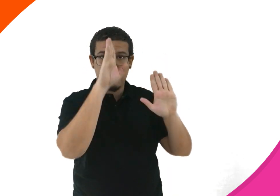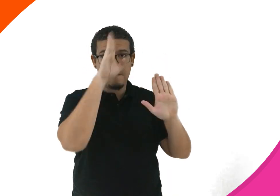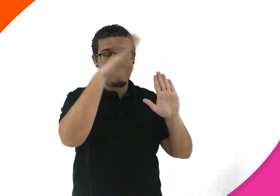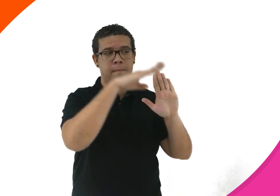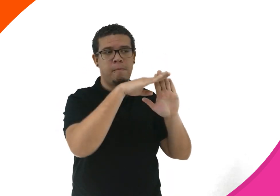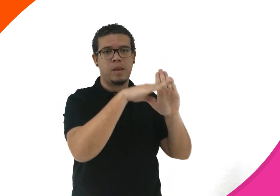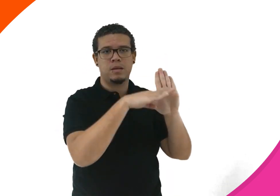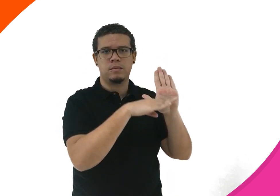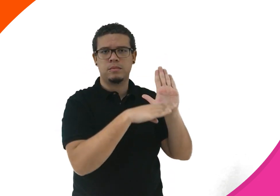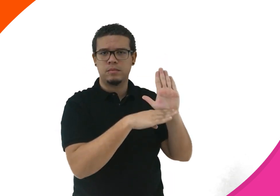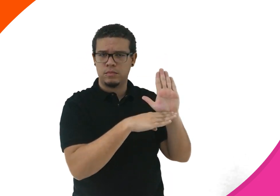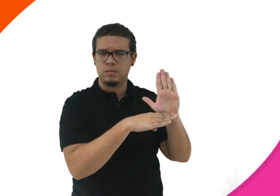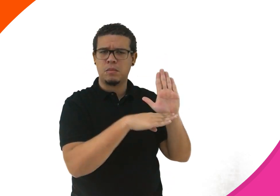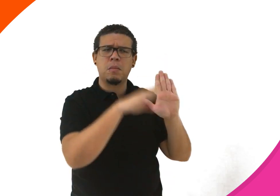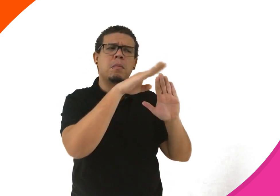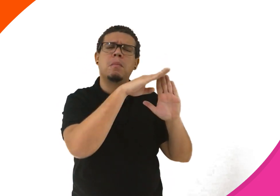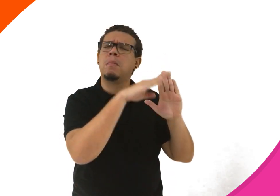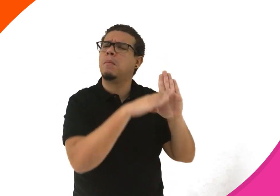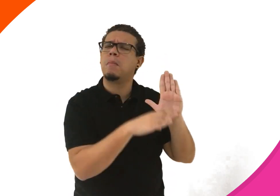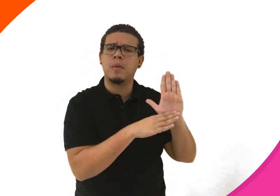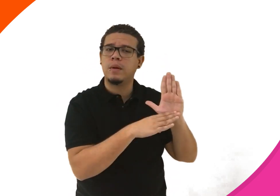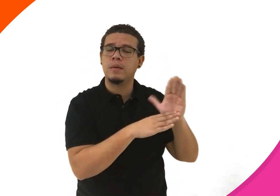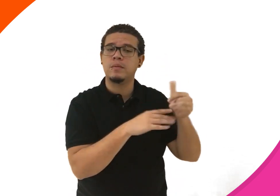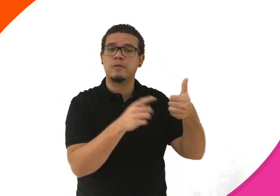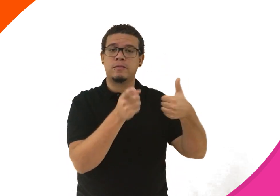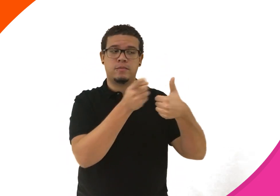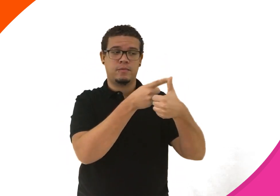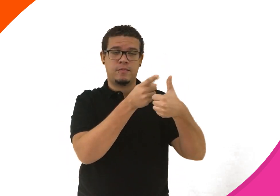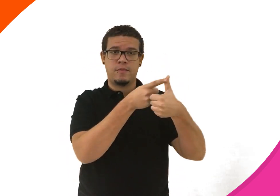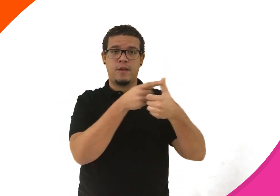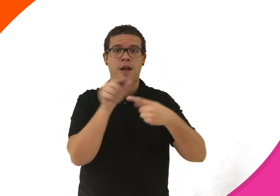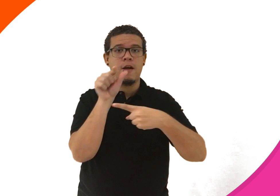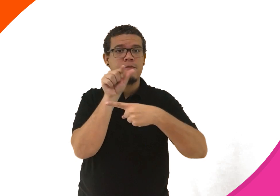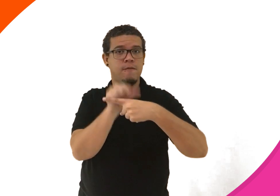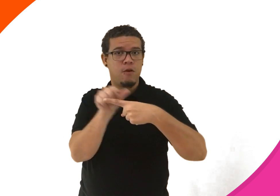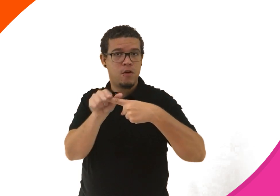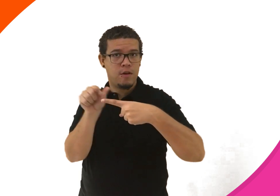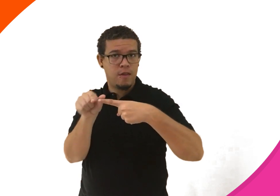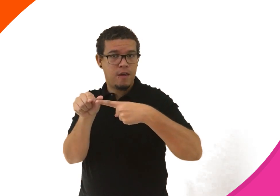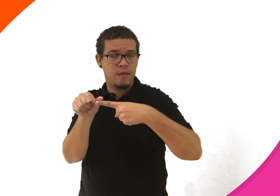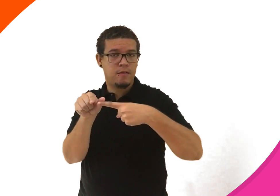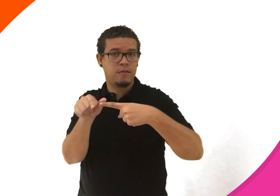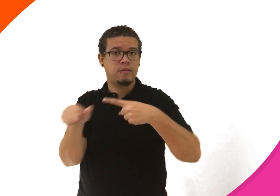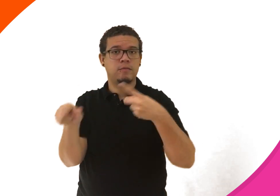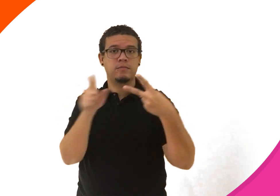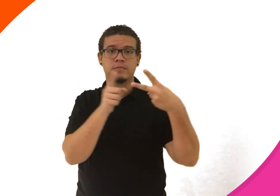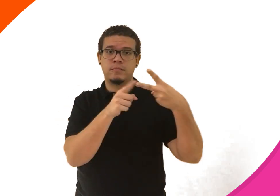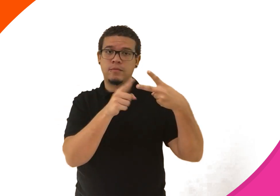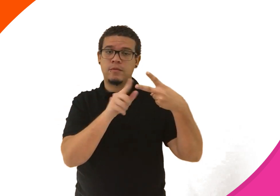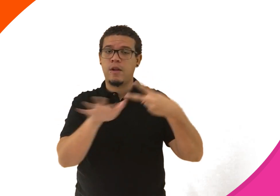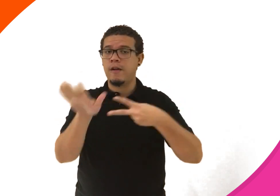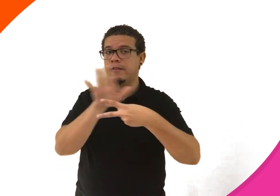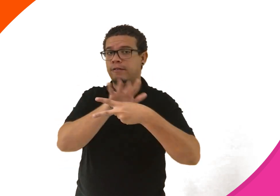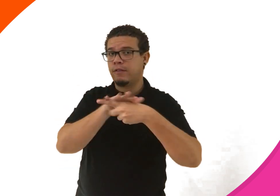elementos, principais elementos. E quais são eles? Primeiro, a fonética. Segundo,